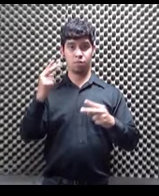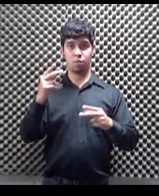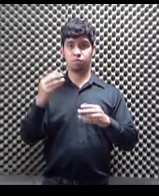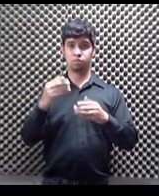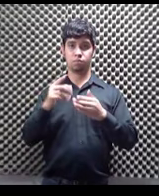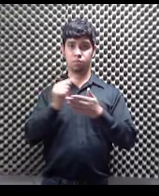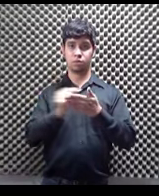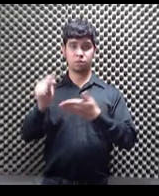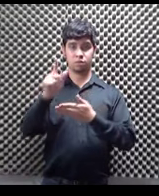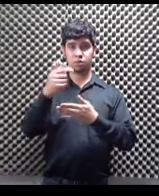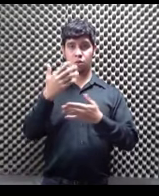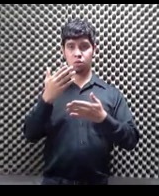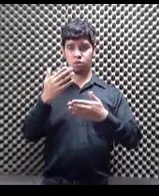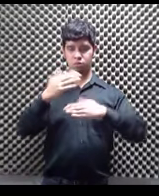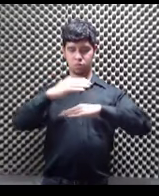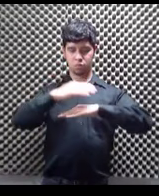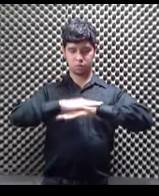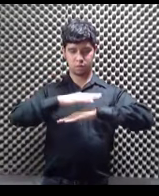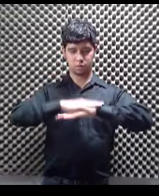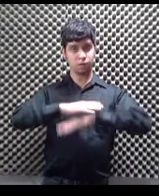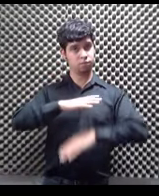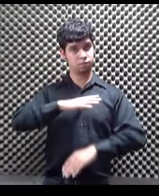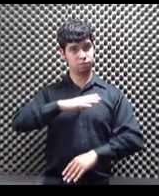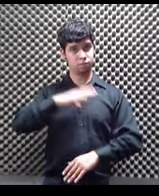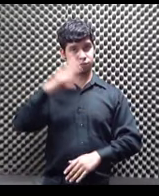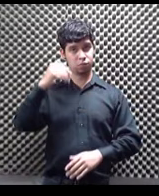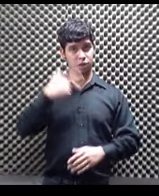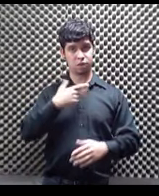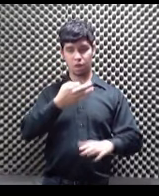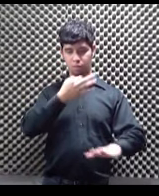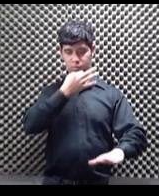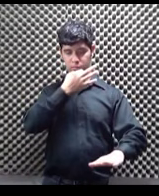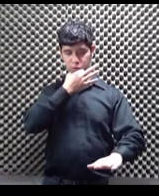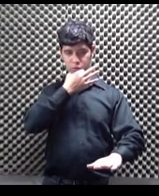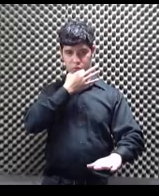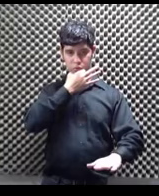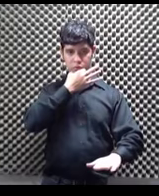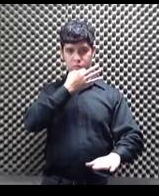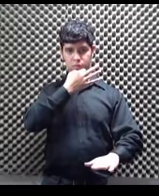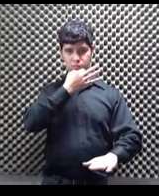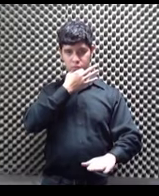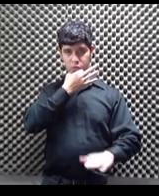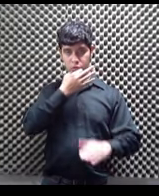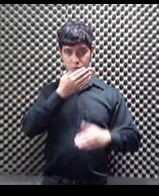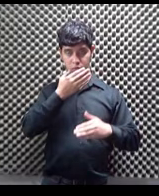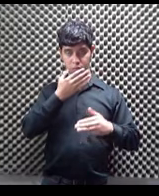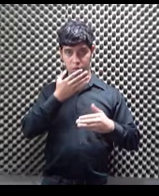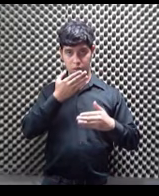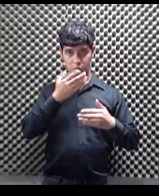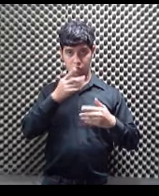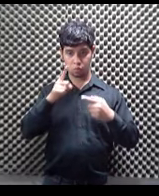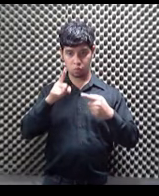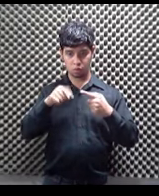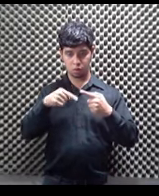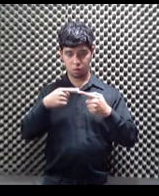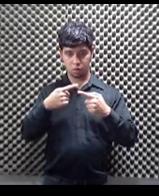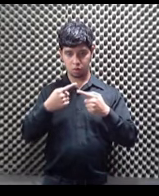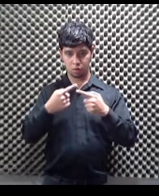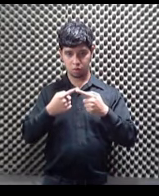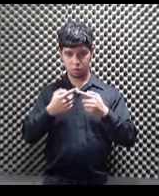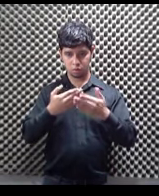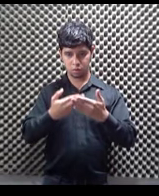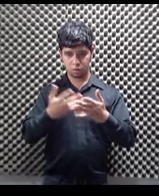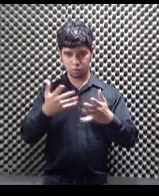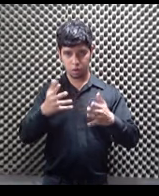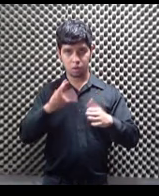martes. Pórtense bonito que ya estamos cerquita cerquita de cuando llega el mes. No, ya llegó. No, ya